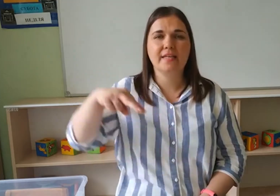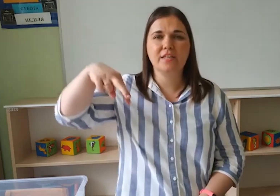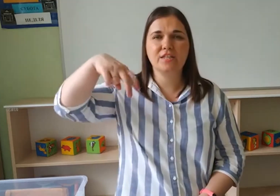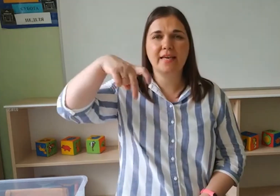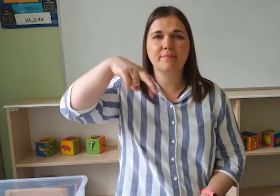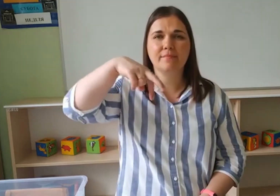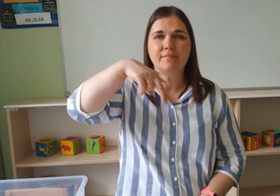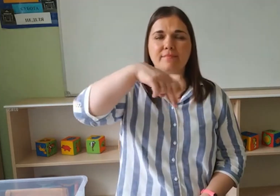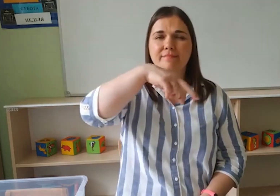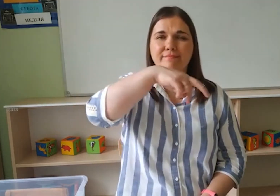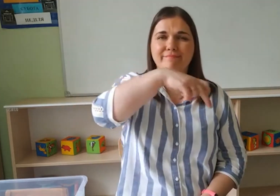Йти.